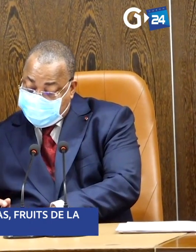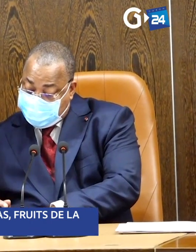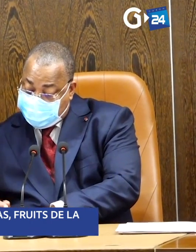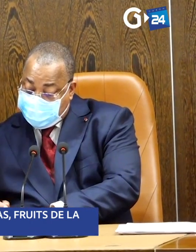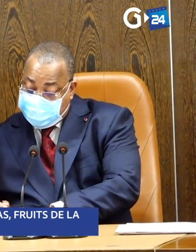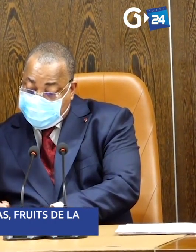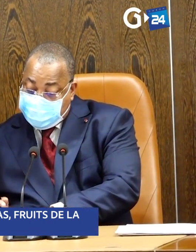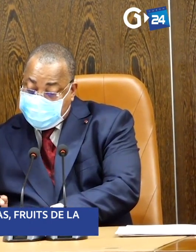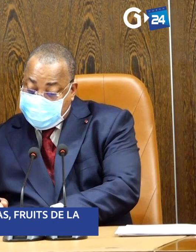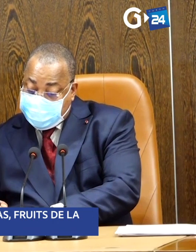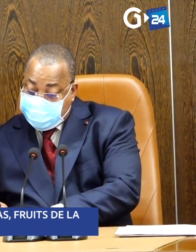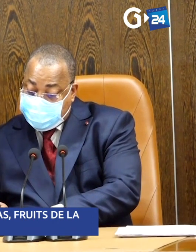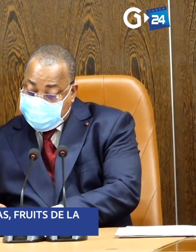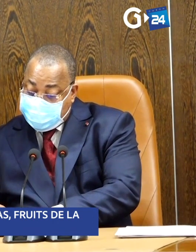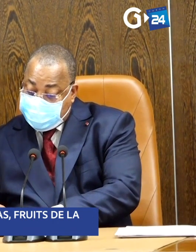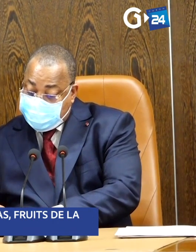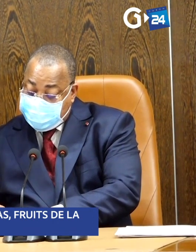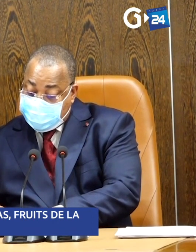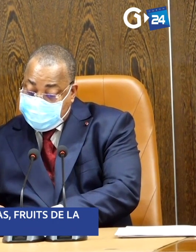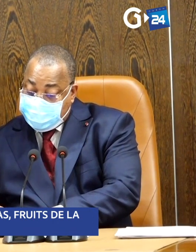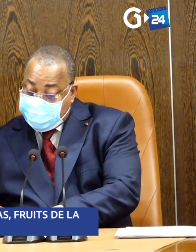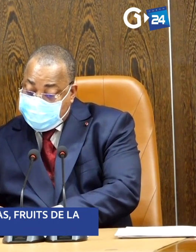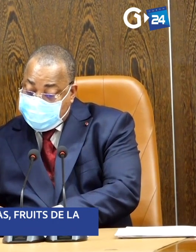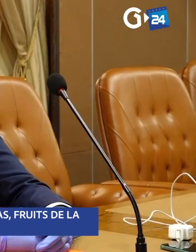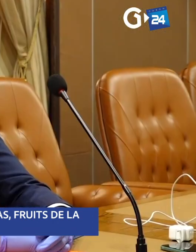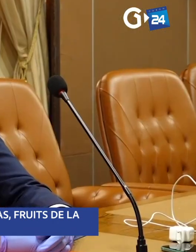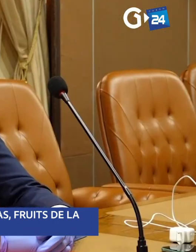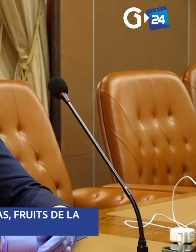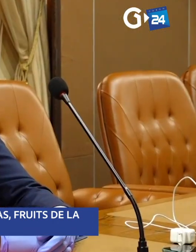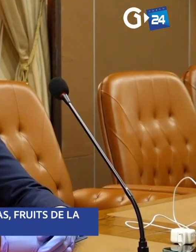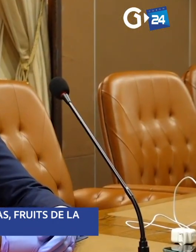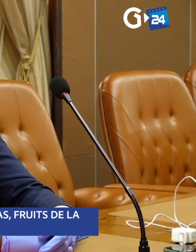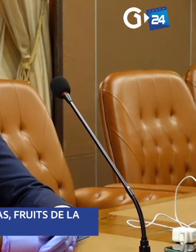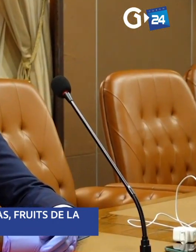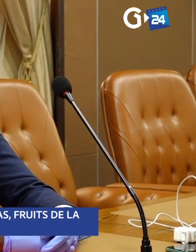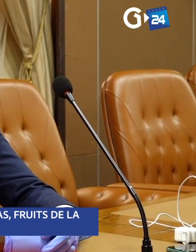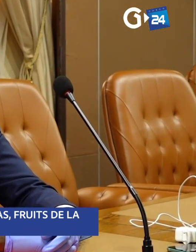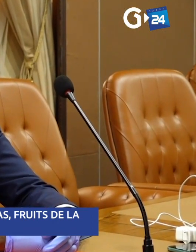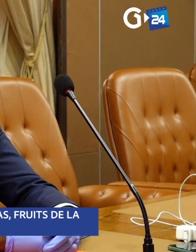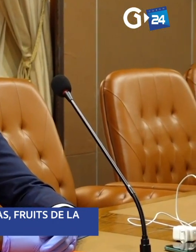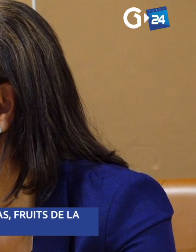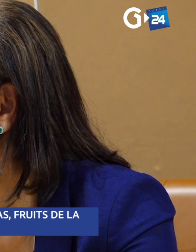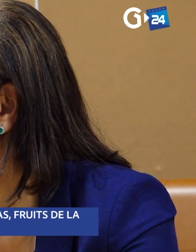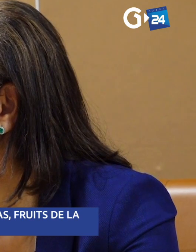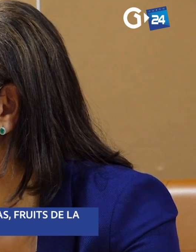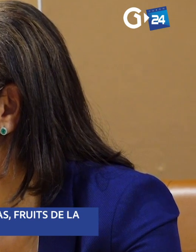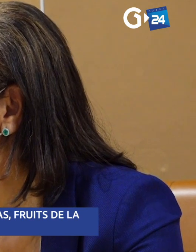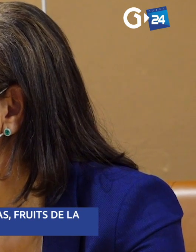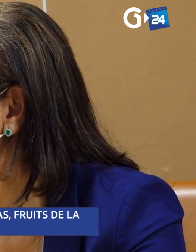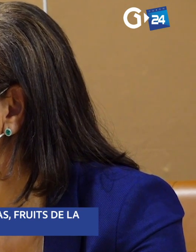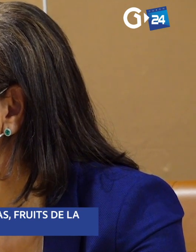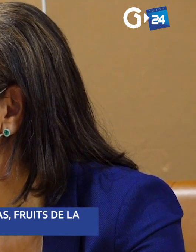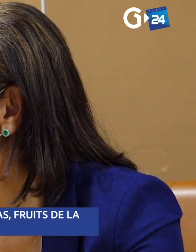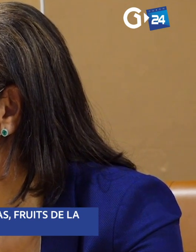la surprise? Depuis le début, nous avons sensibilisé, nous avons alerté, on a mis en garde la population.